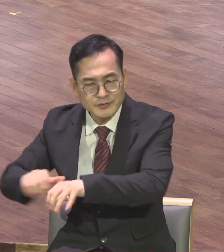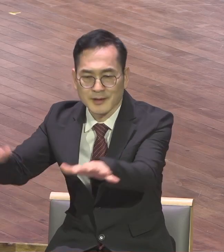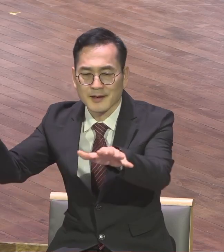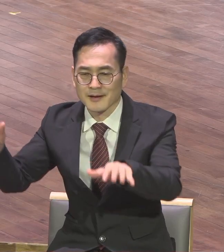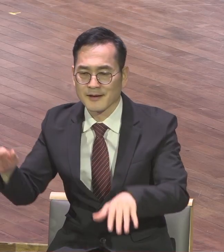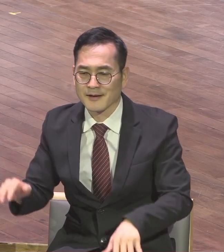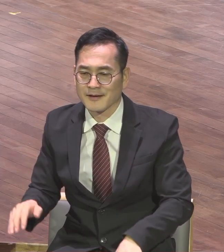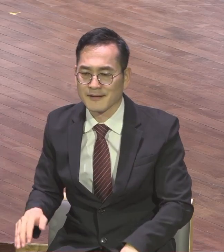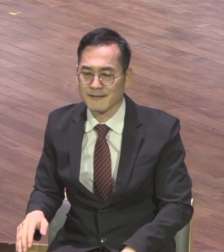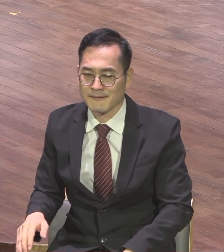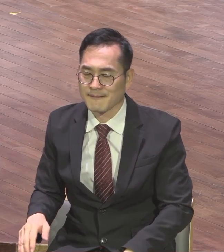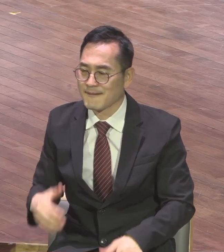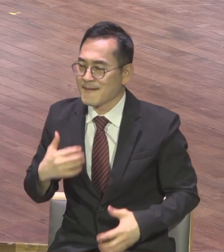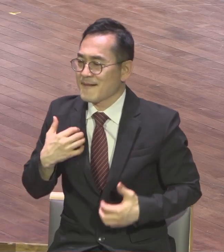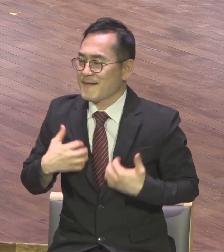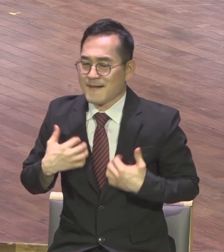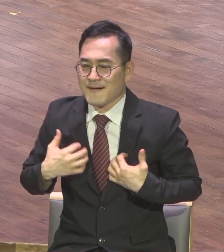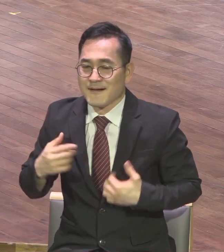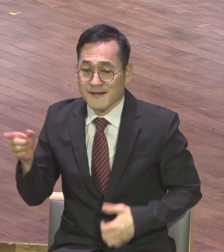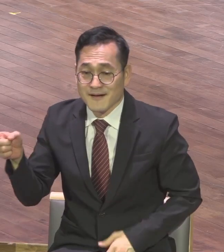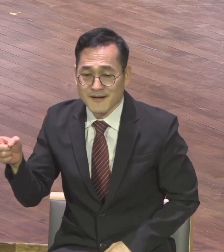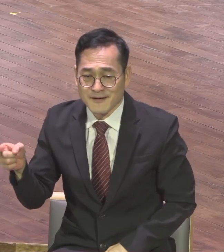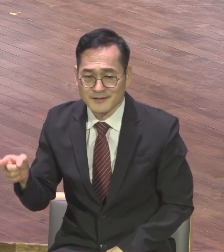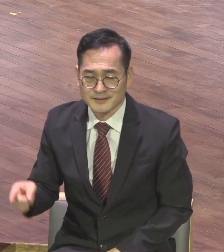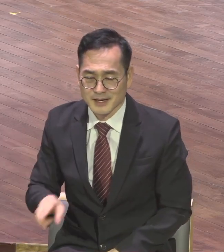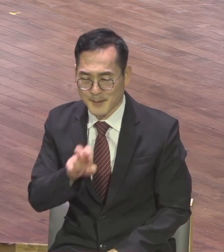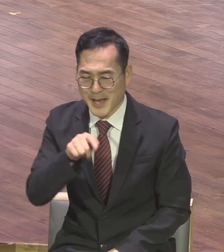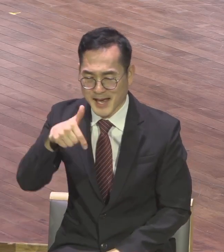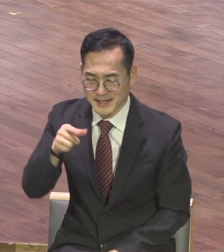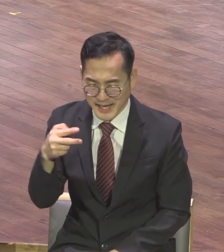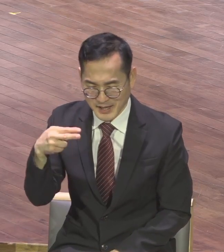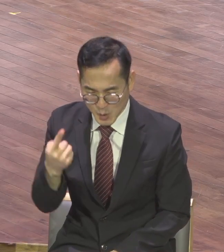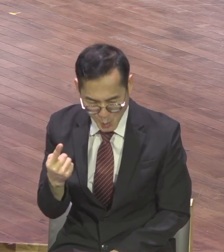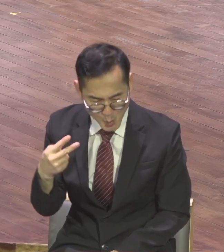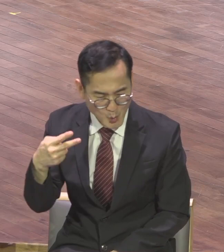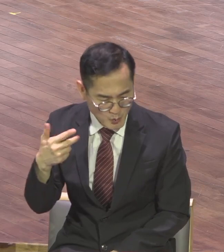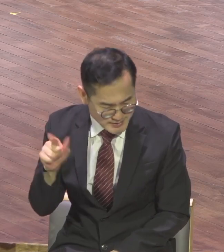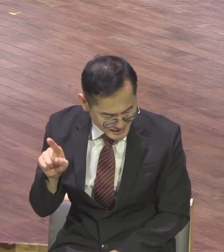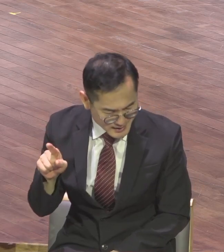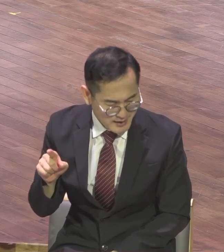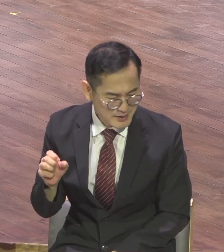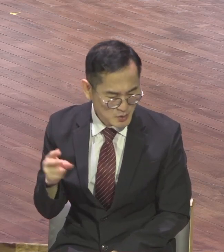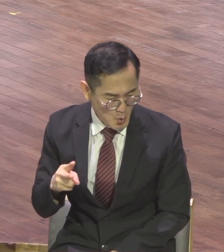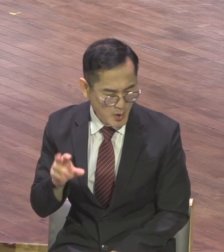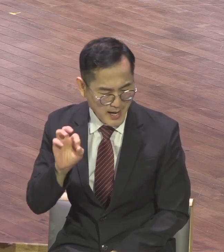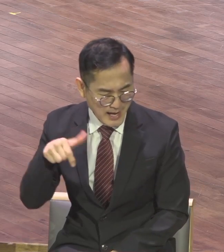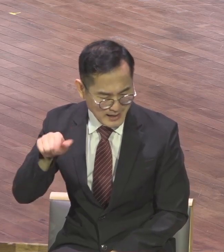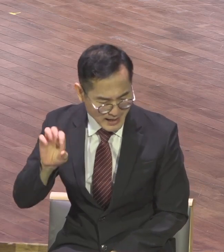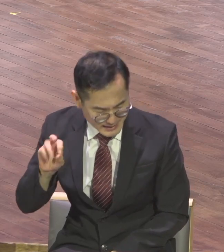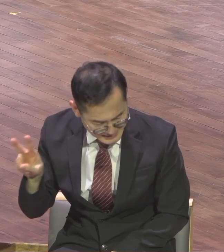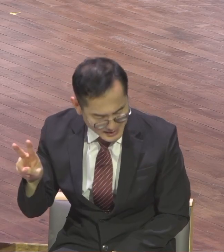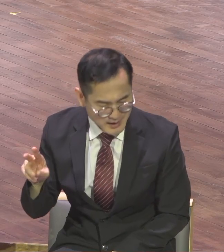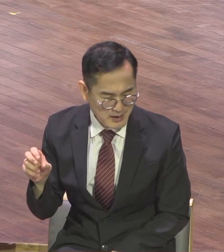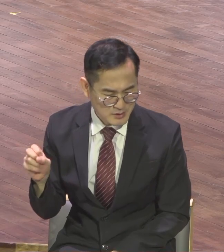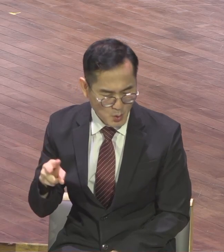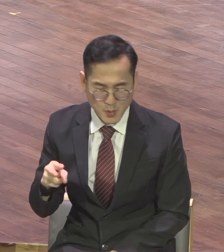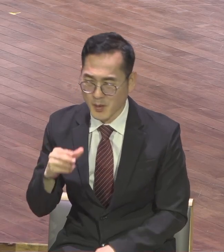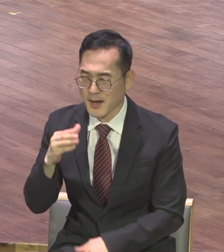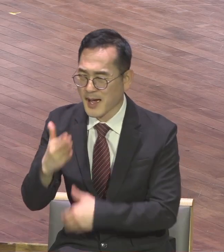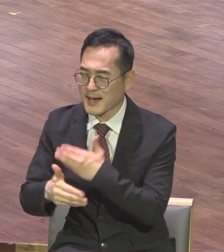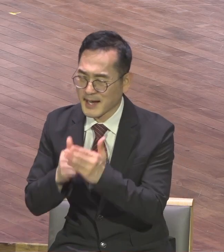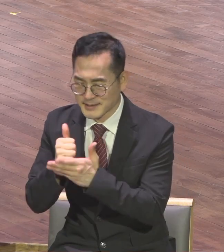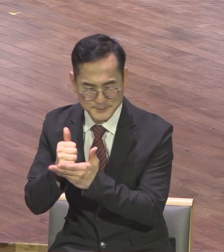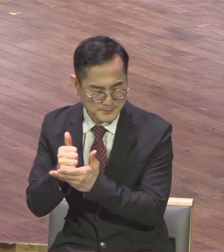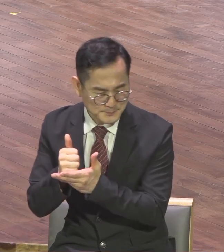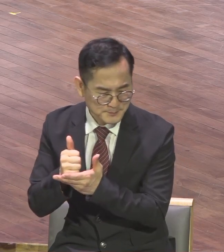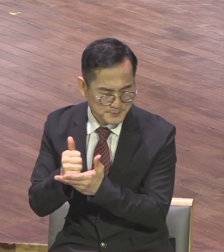주의 말씀이 너희에게로부터 마게도냐와 아가야에게만 들릴 뿐만 아니라 하나님을 향하는 너희 믿음의 소문이 각